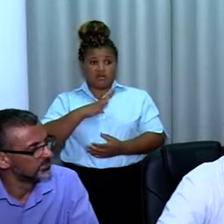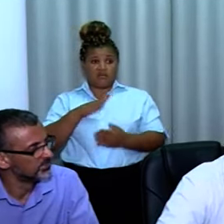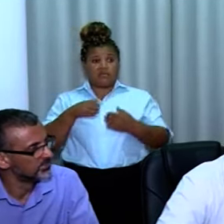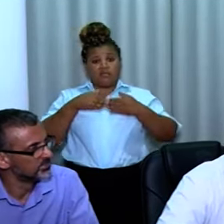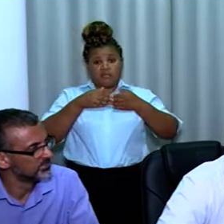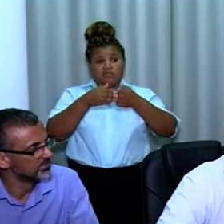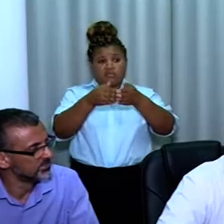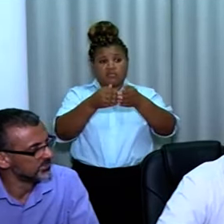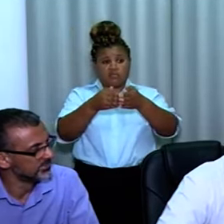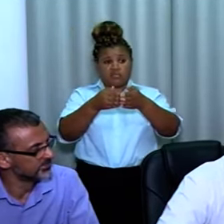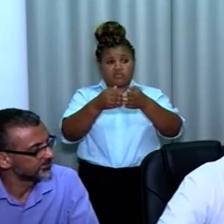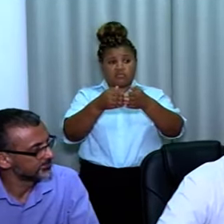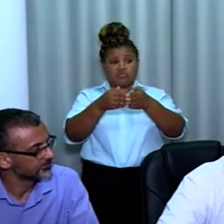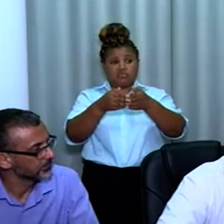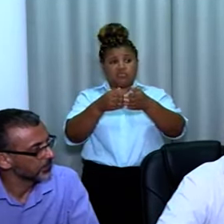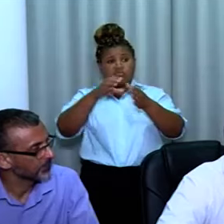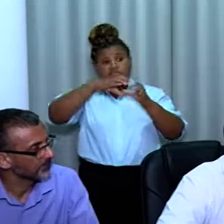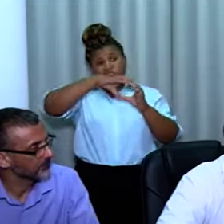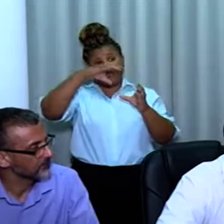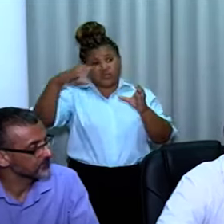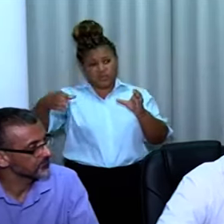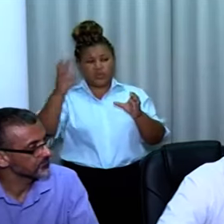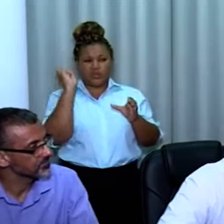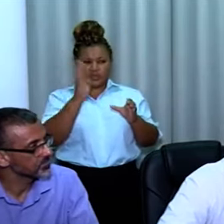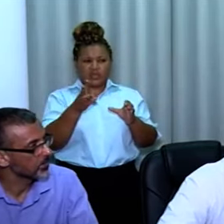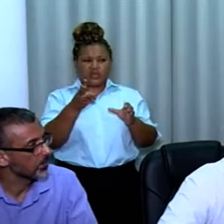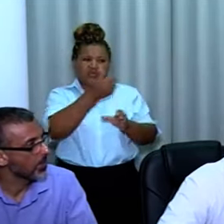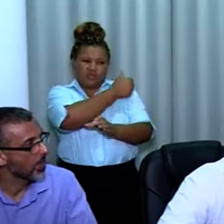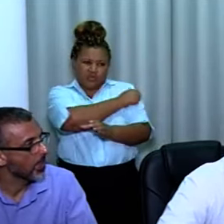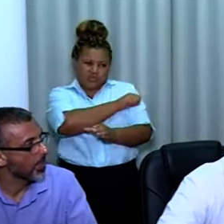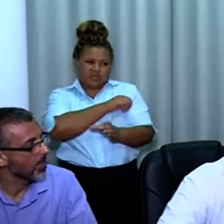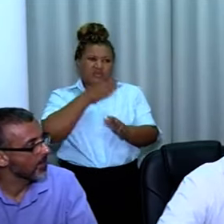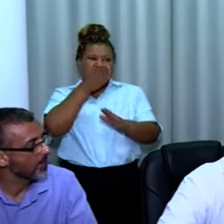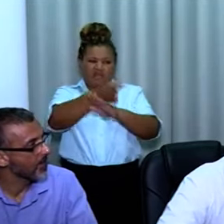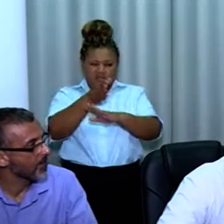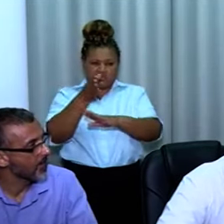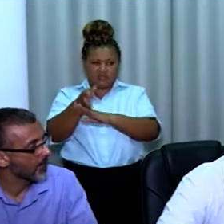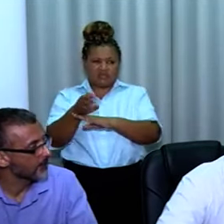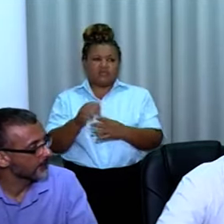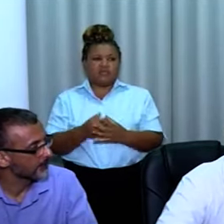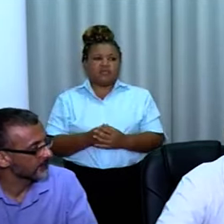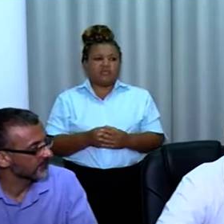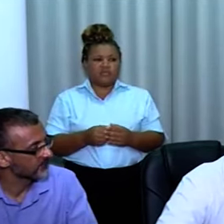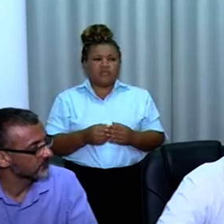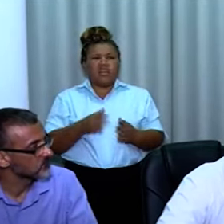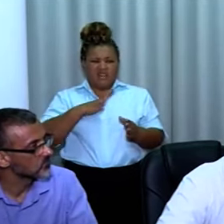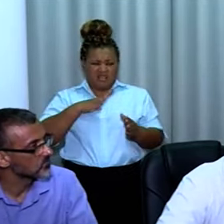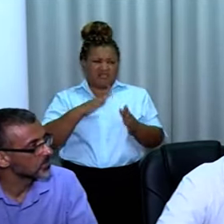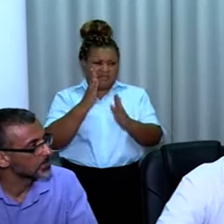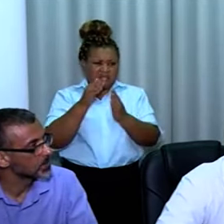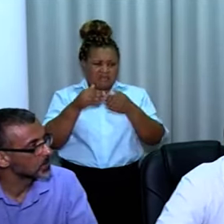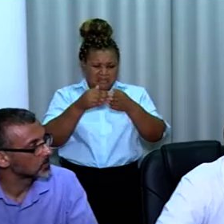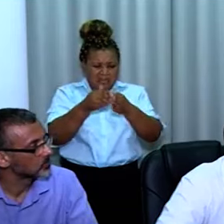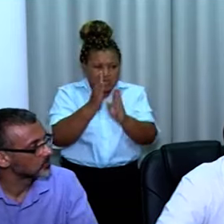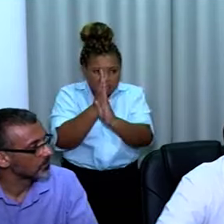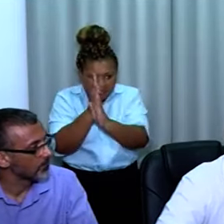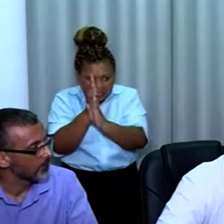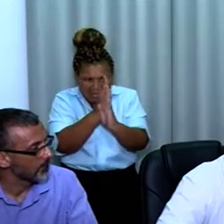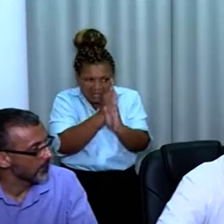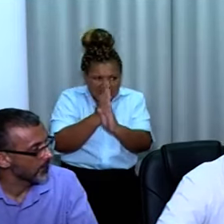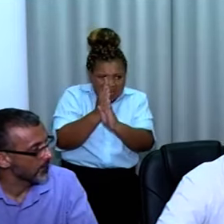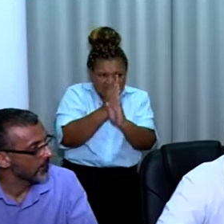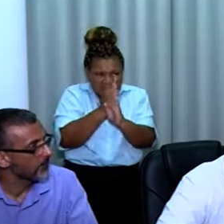tout. Mais c'est moi qui vois que si un, il est venu en cassette, on va pas connaître. Il faudra à moins qu'on se garde, il pique ça up. Par hier, on a arrêté